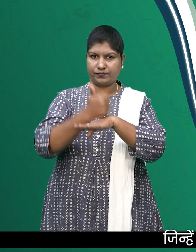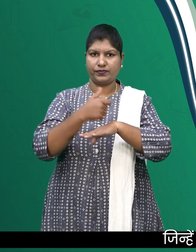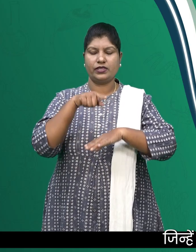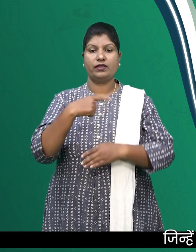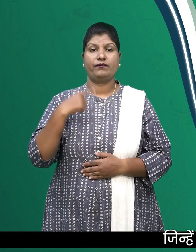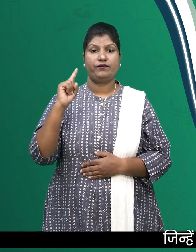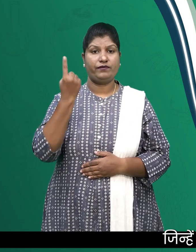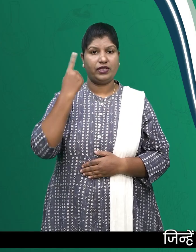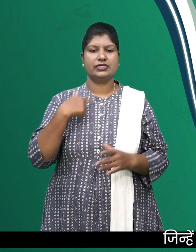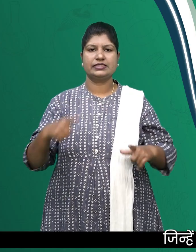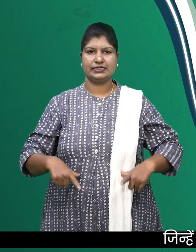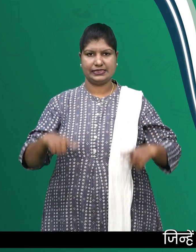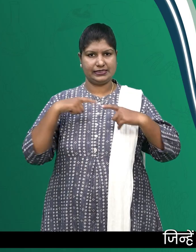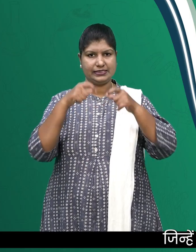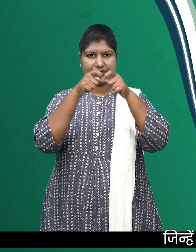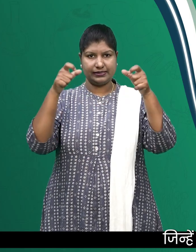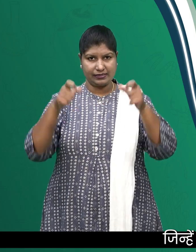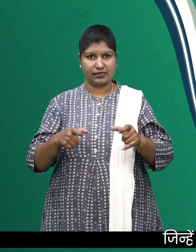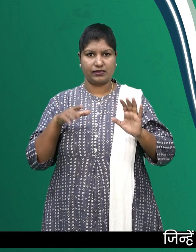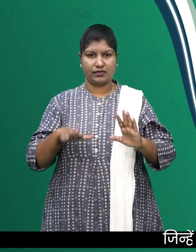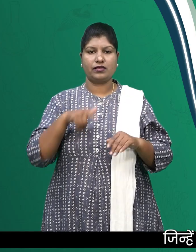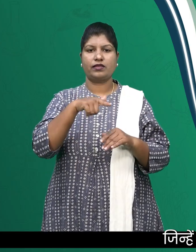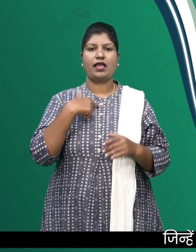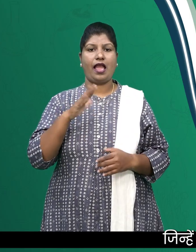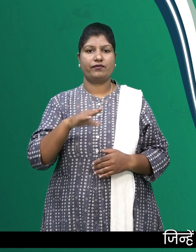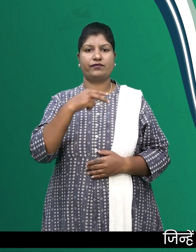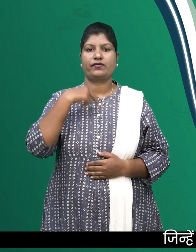जिन्हें आदिजीव नाम दिया गया है।